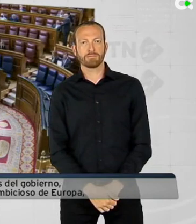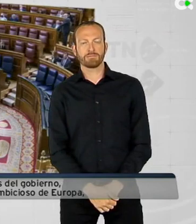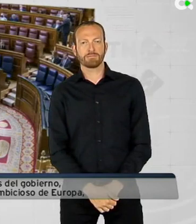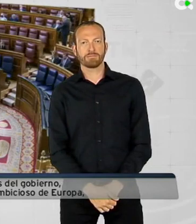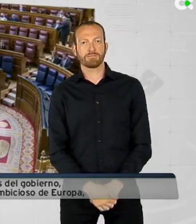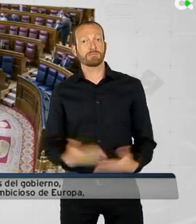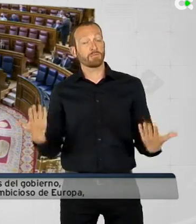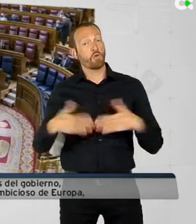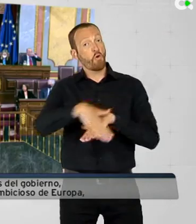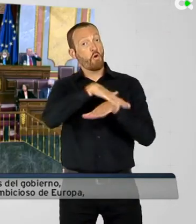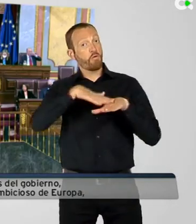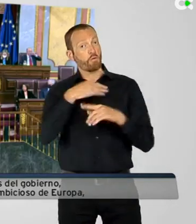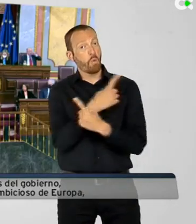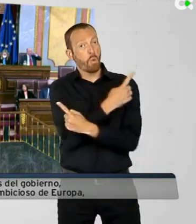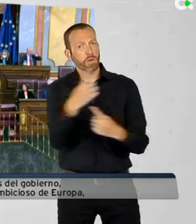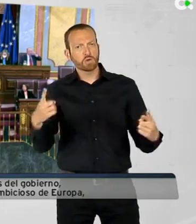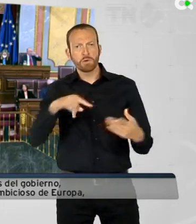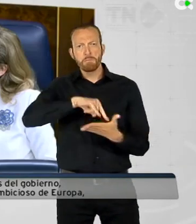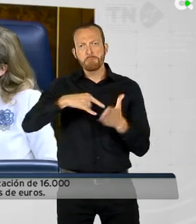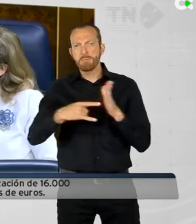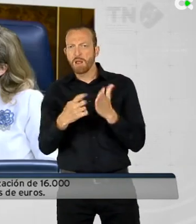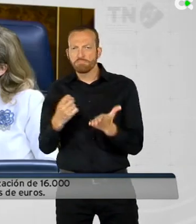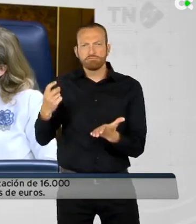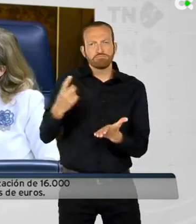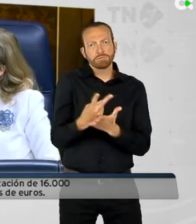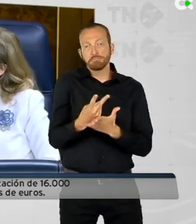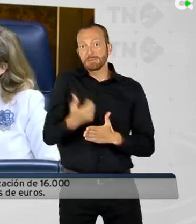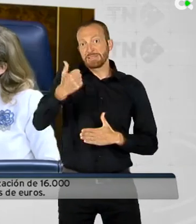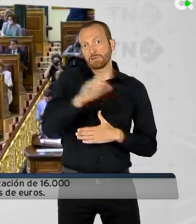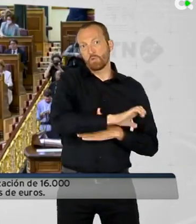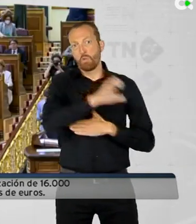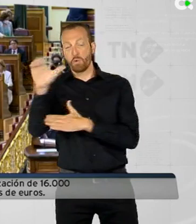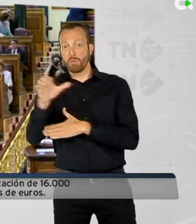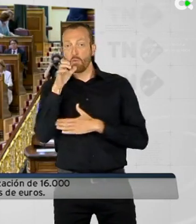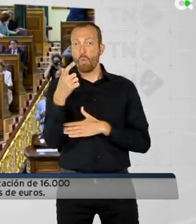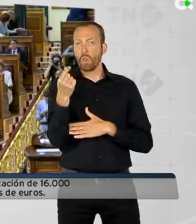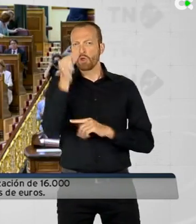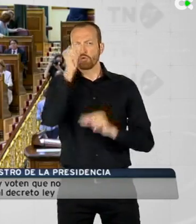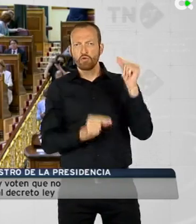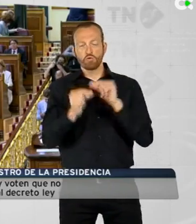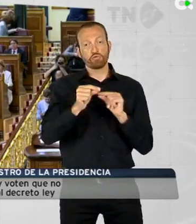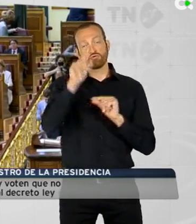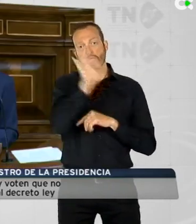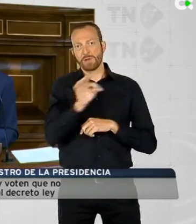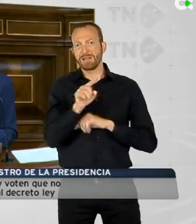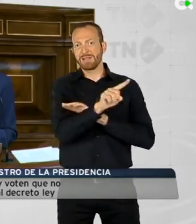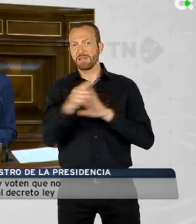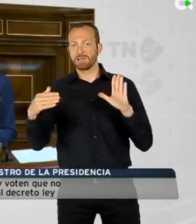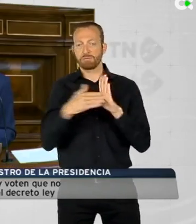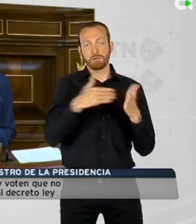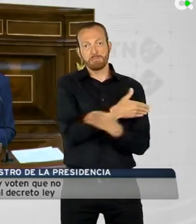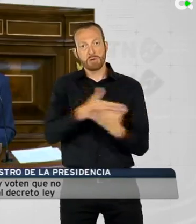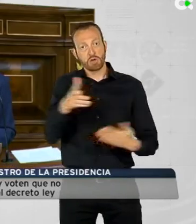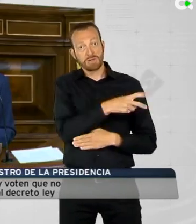En palabras del gobierno, es el plan más ambicioso de Europa, con la movilización de 16.000 millones de euros. Quienes hoy voten que no a este